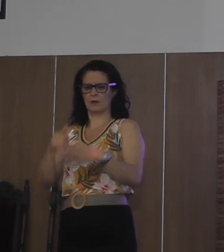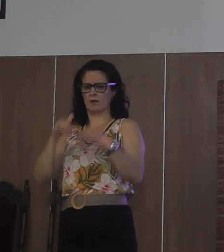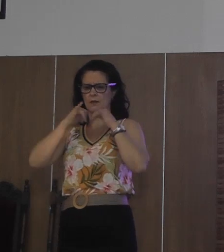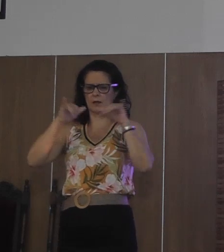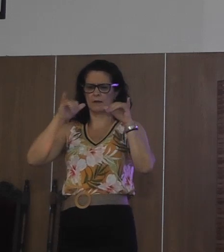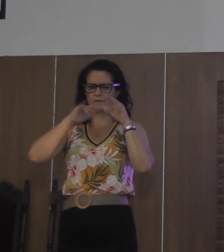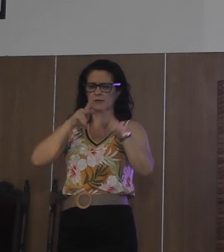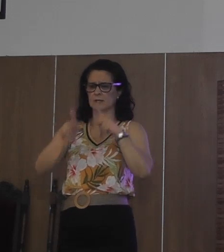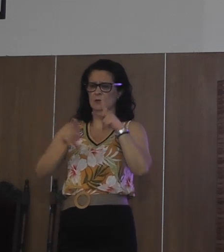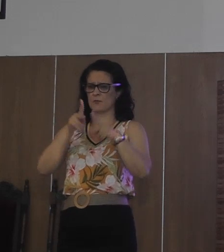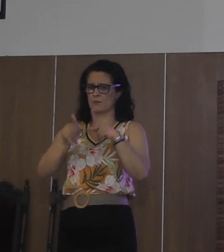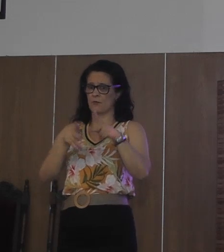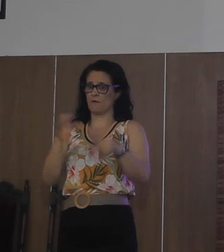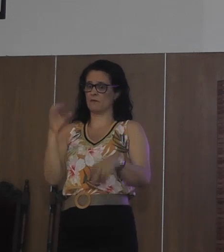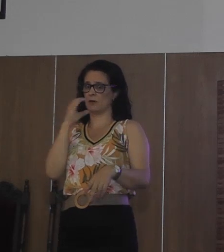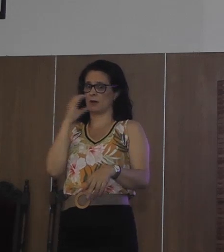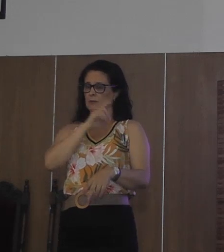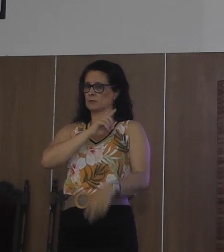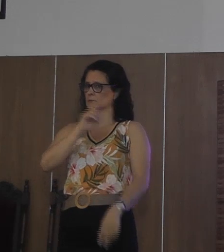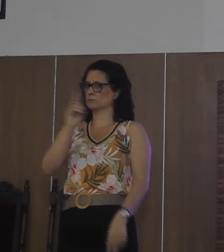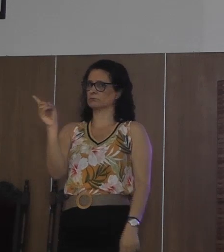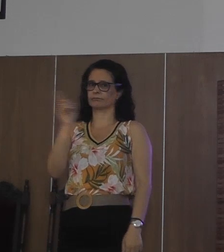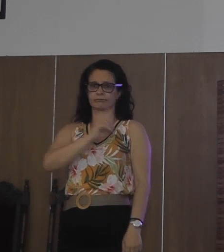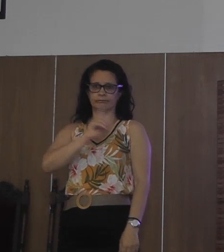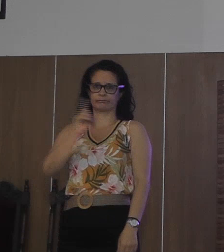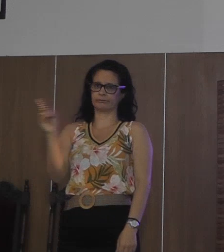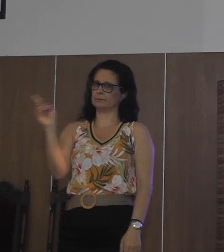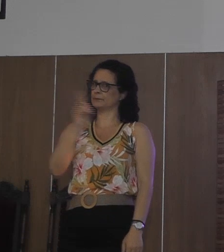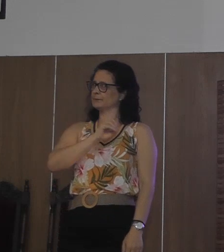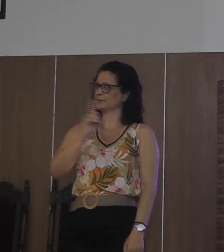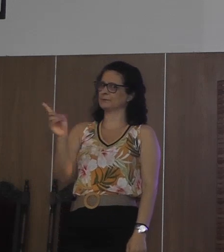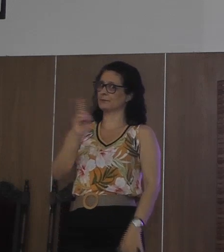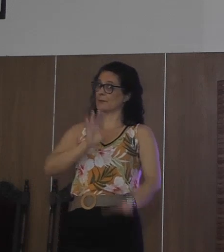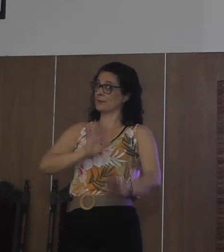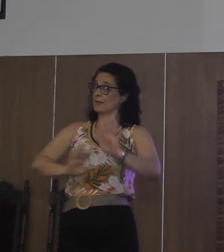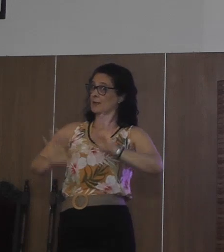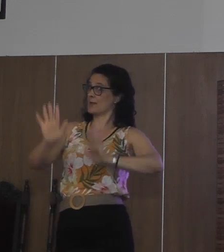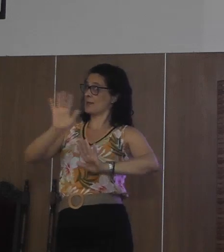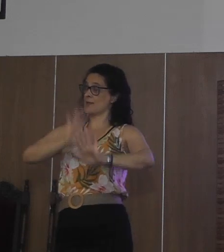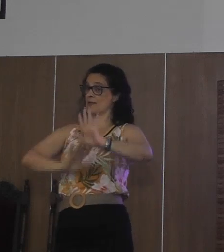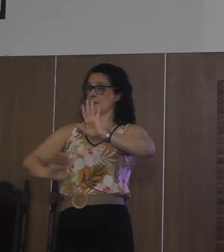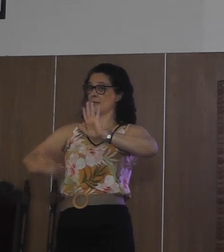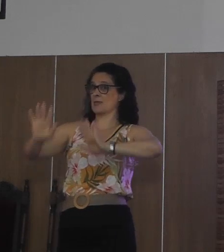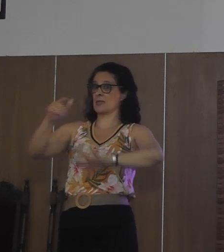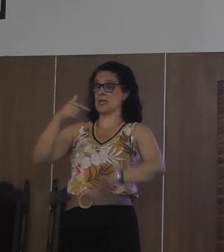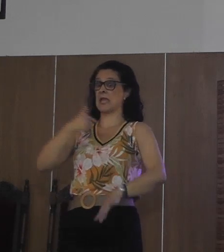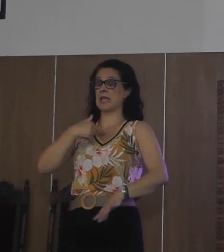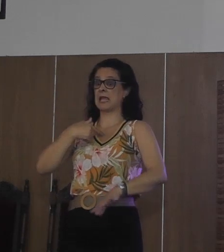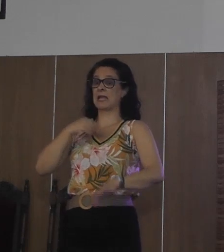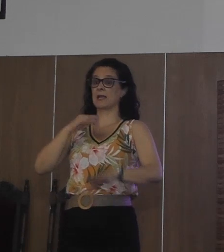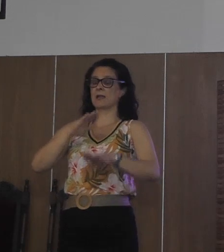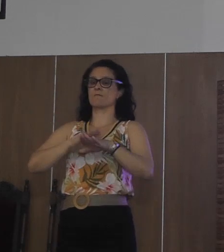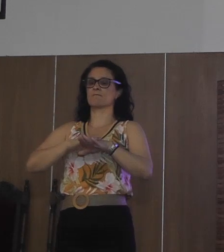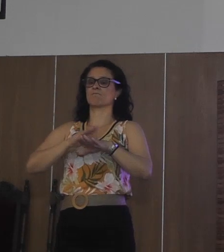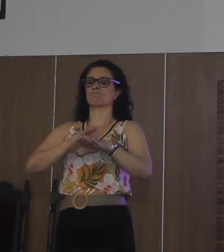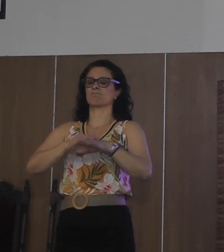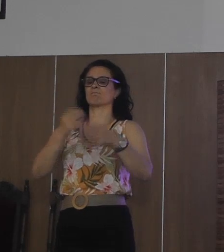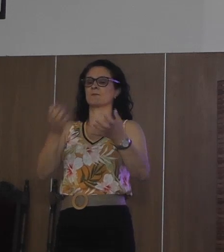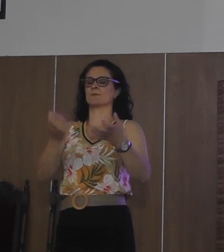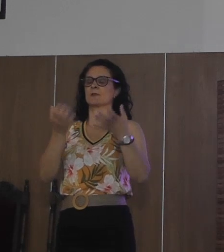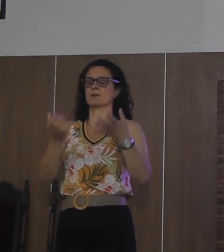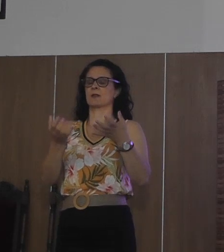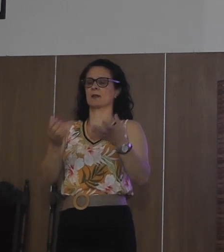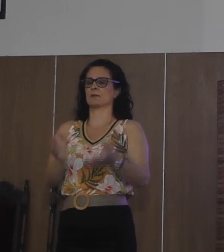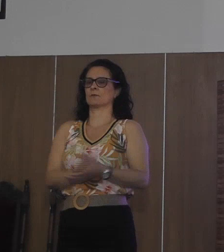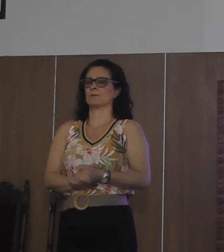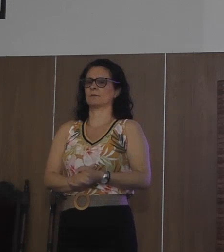alvoroçado, né? Já quer entrar e tomar tudo. Fala que não é assim que a banda toca. É do jeito que eu quero, quando eu quero,